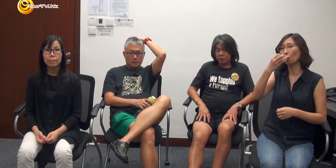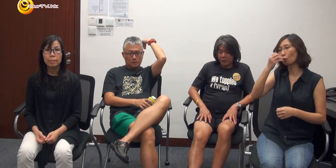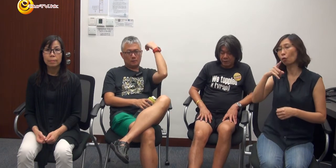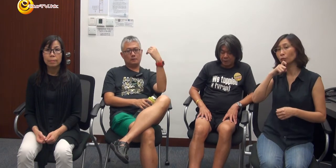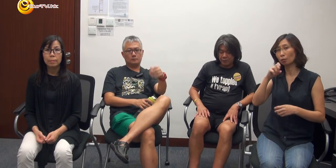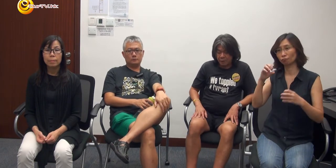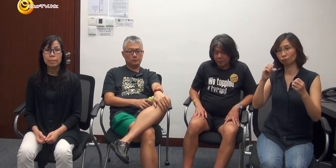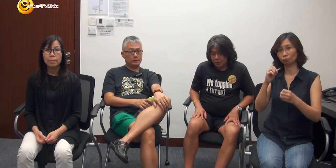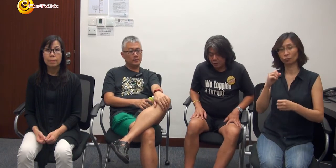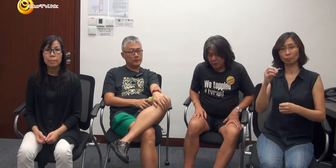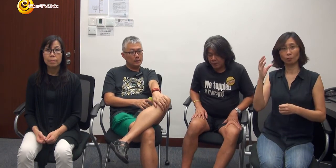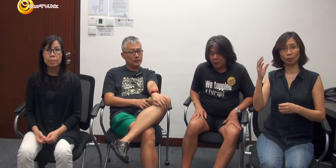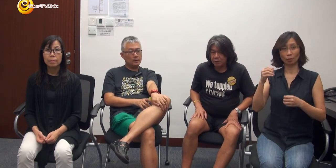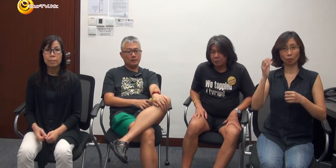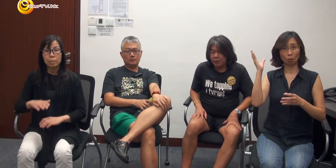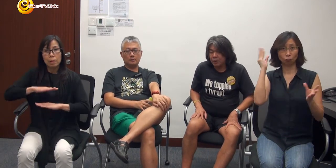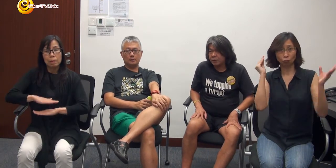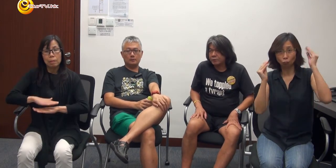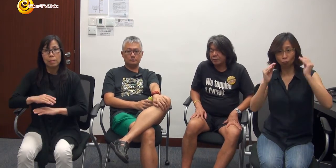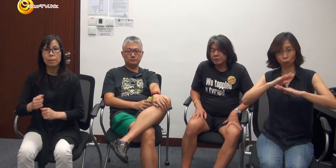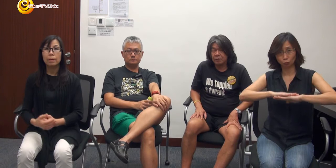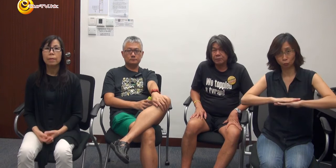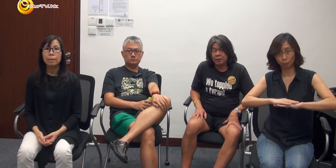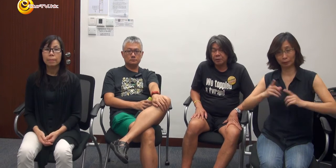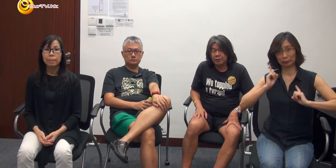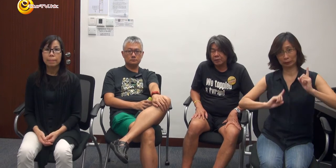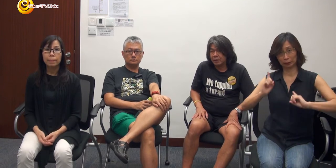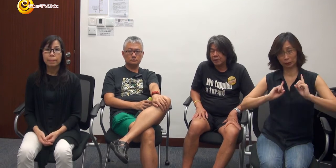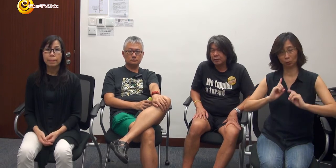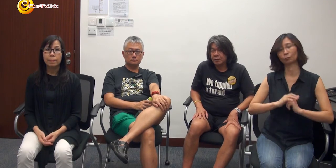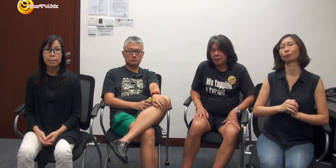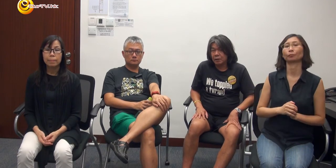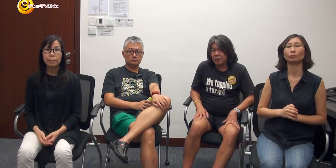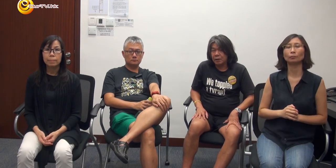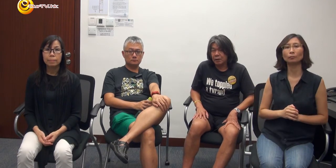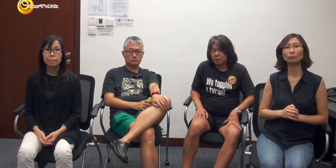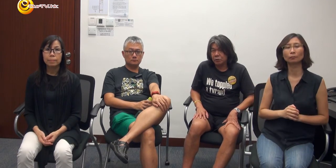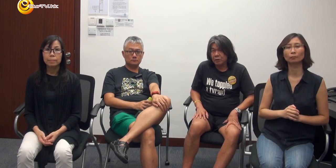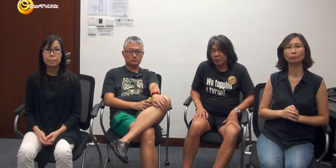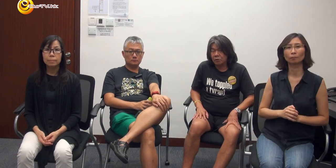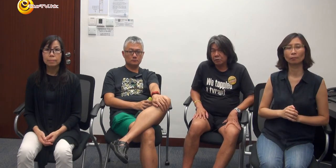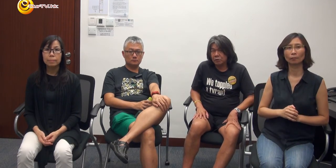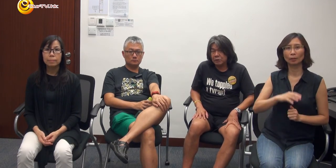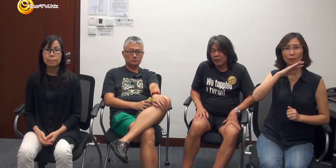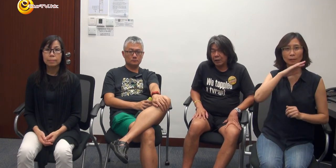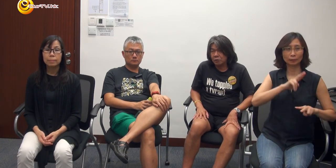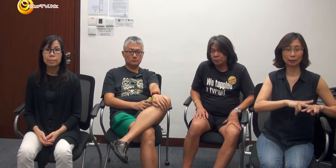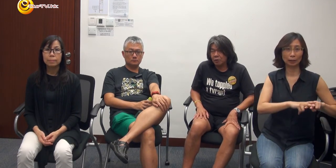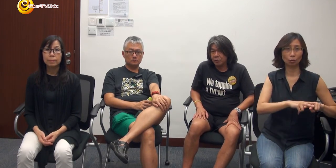嘅 輿論壓力啊， 係啦，有新聞自由。咁但係而家問題就係咧，如果大陸而家繼續咁落去嘅時